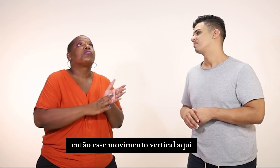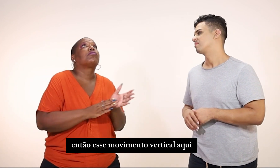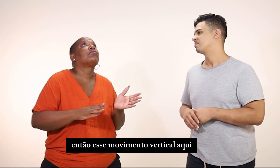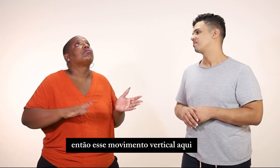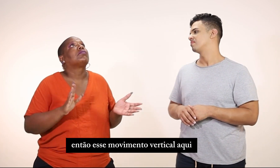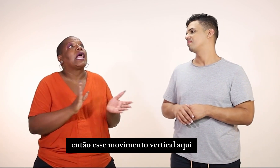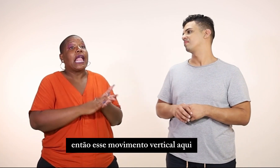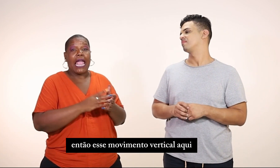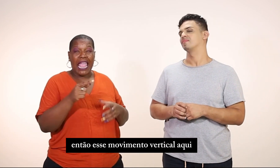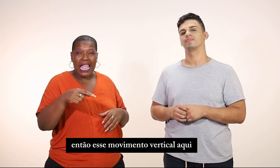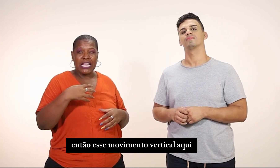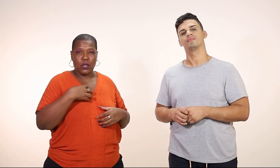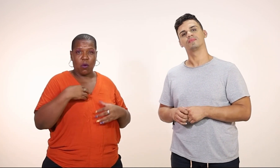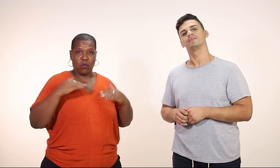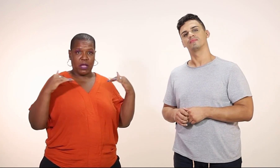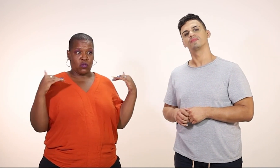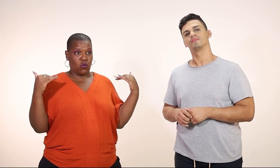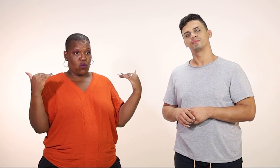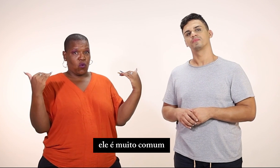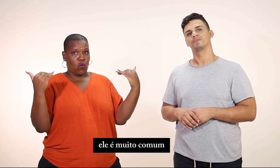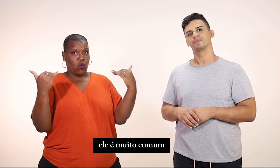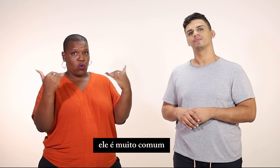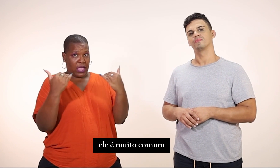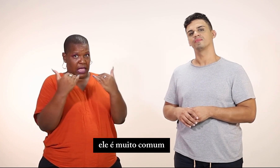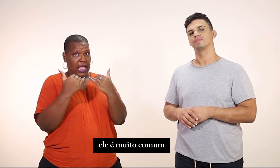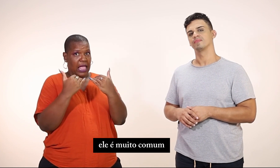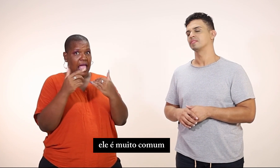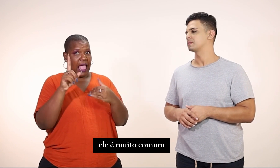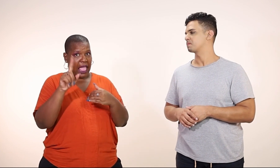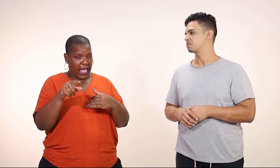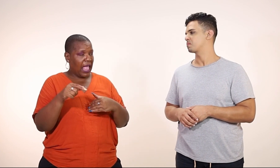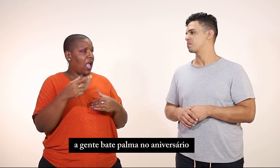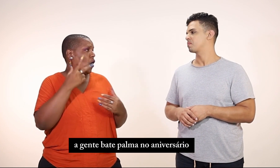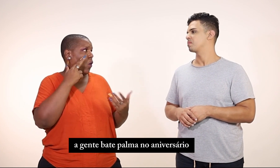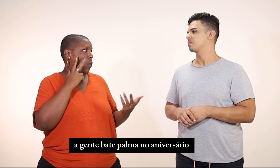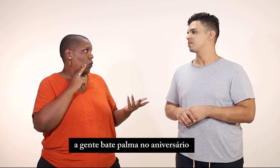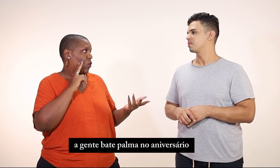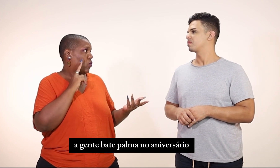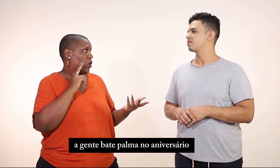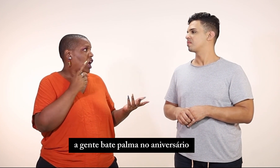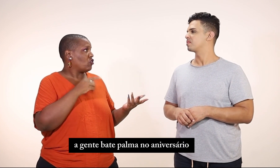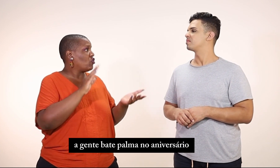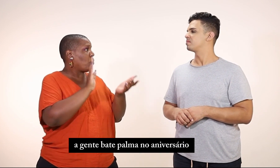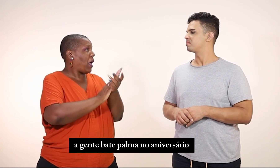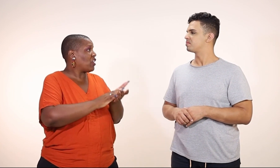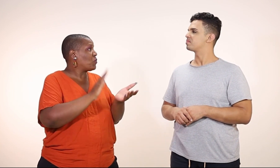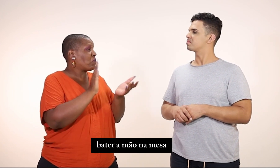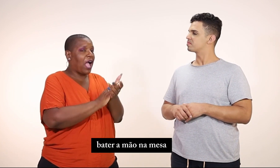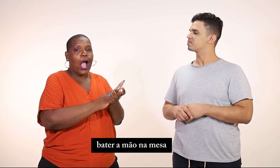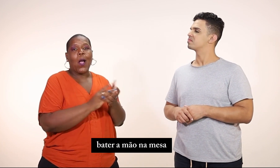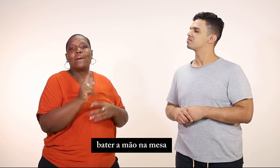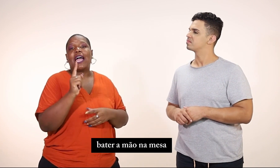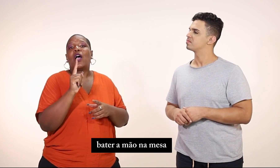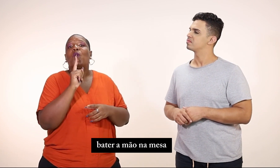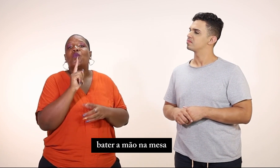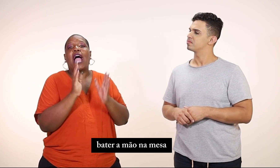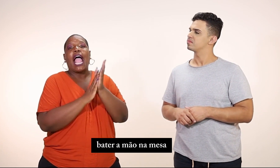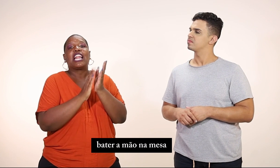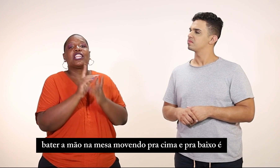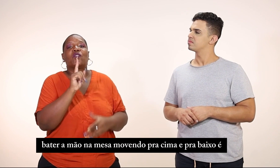movimento vertical aqui, ele é muito comum. A gente bate palma no aniversário. Bater a mão na mesa. Bater assim, a mão